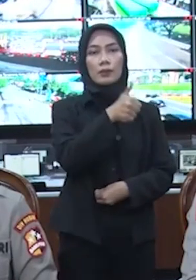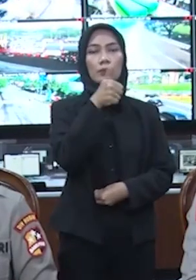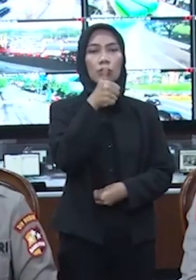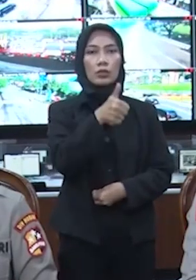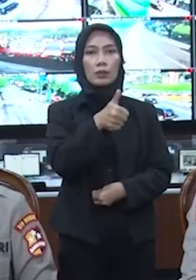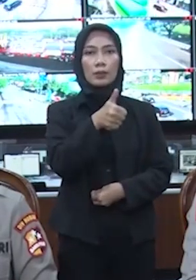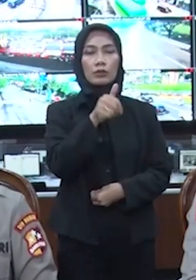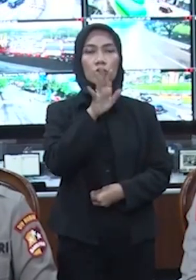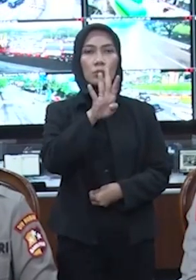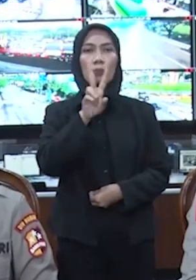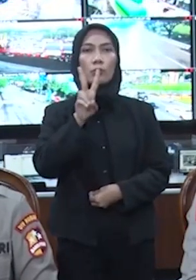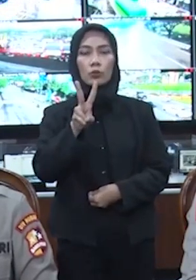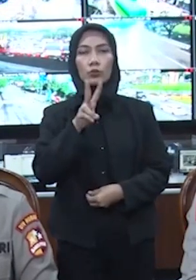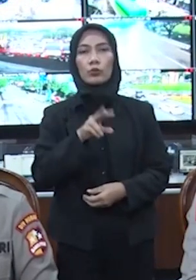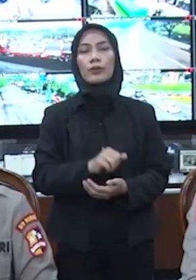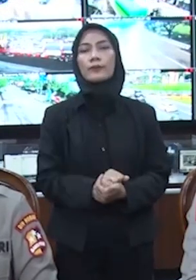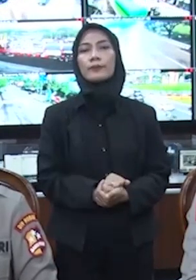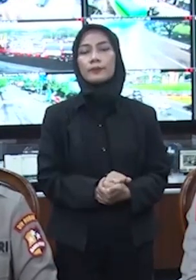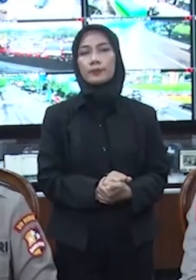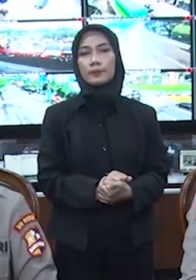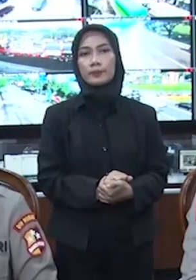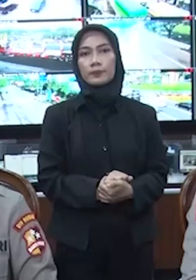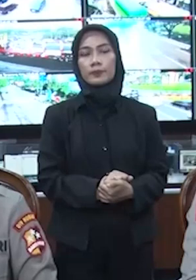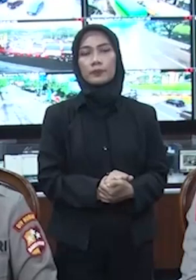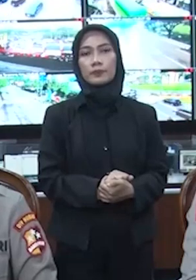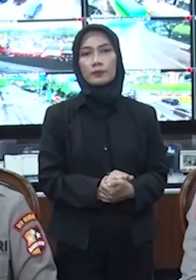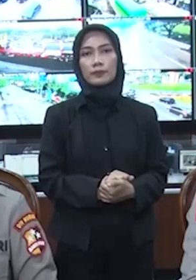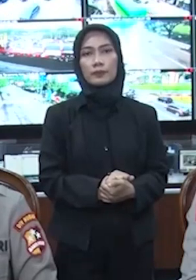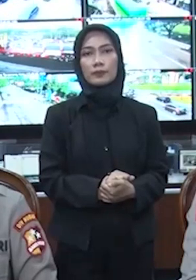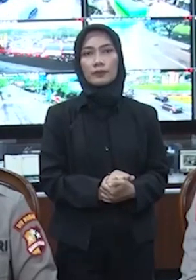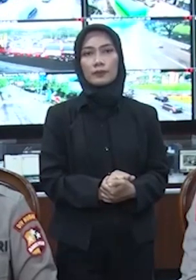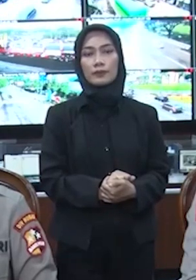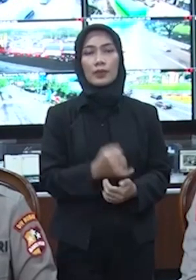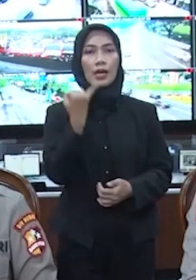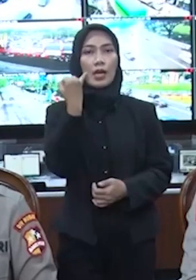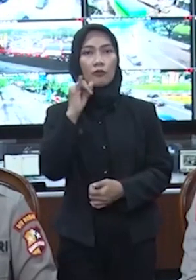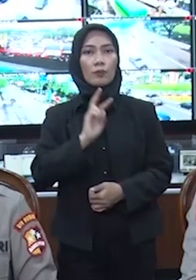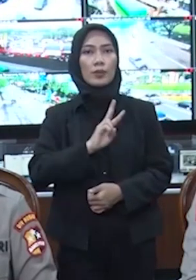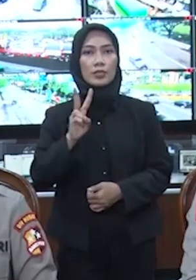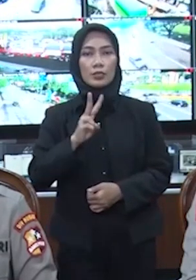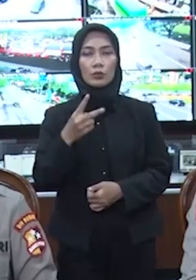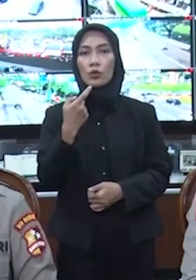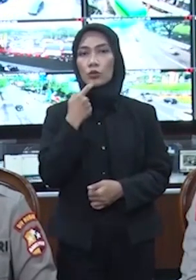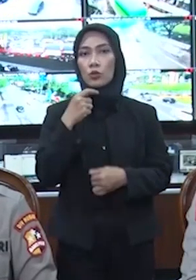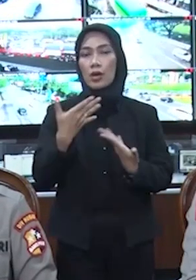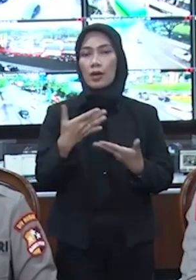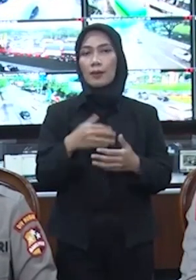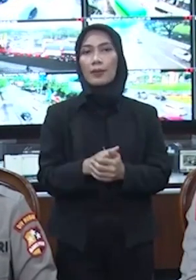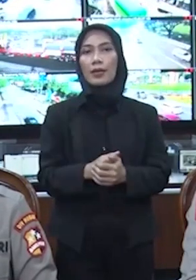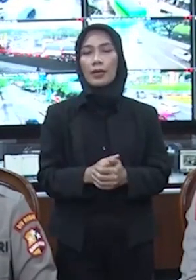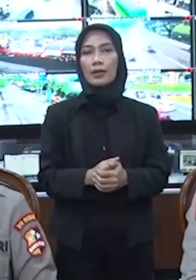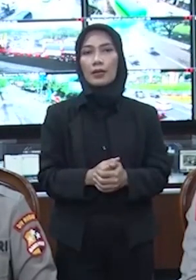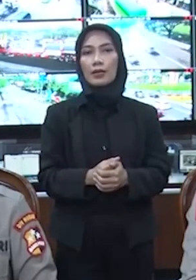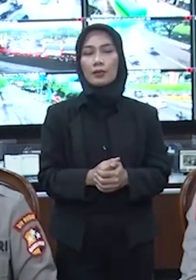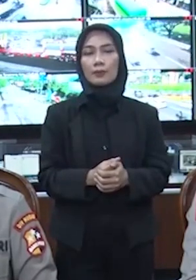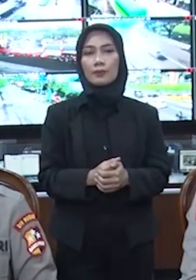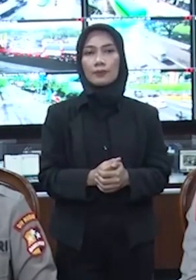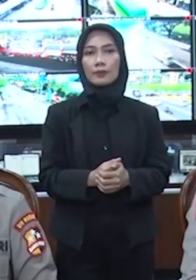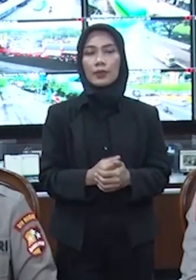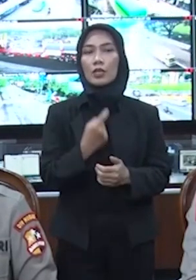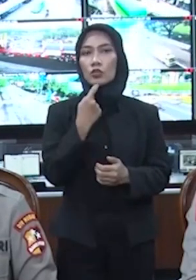6.642 kendaraan informasi kedua situasi kamseltik charlantas